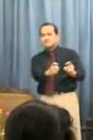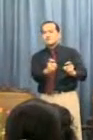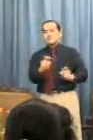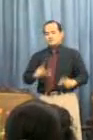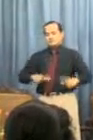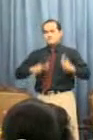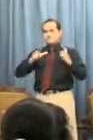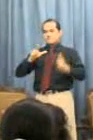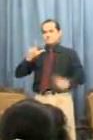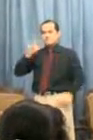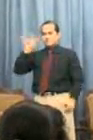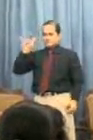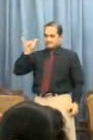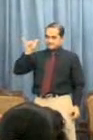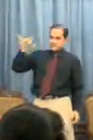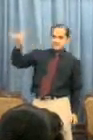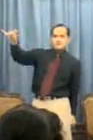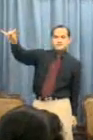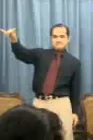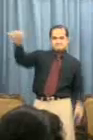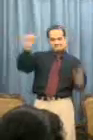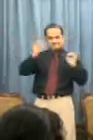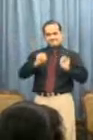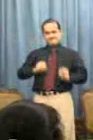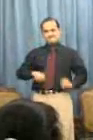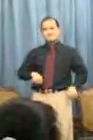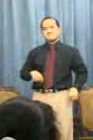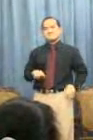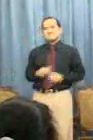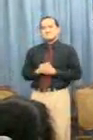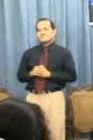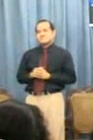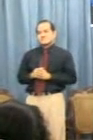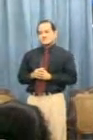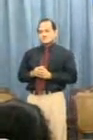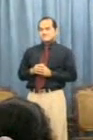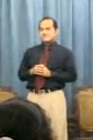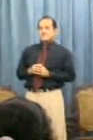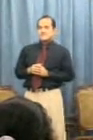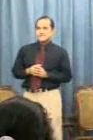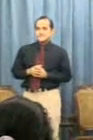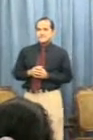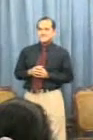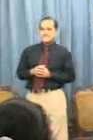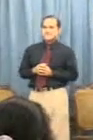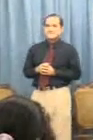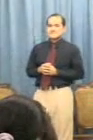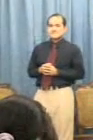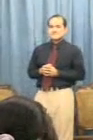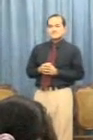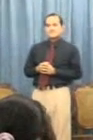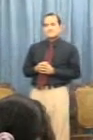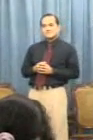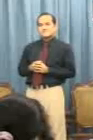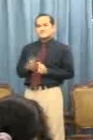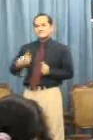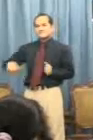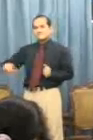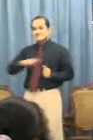Kasi dadako tayo sa isang punto may kinalaman sa kapag mayroon na tayong kaalaman, nakikita na sa ating